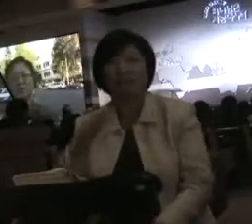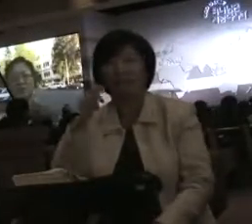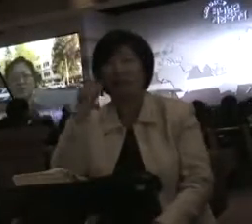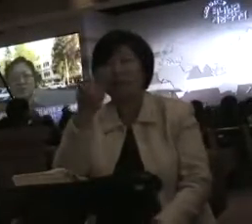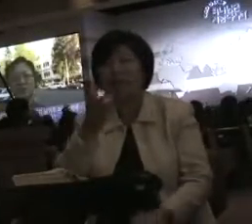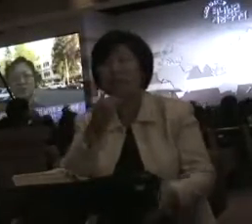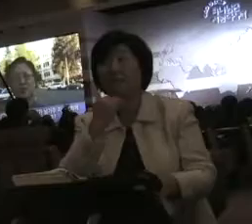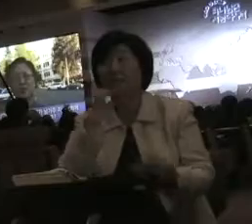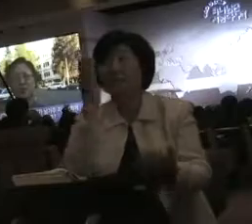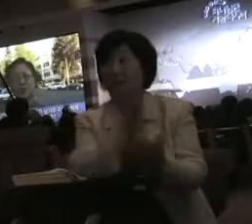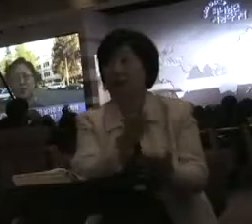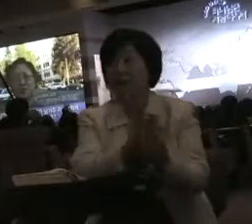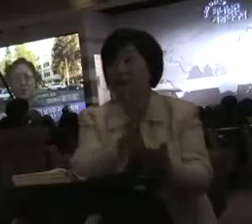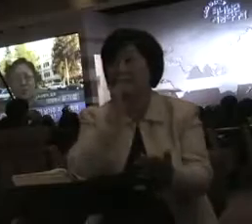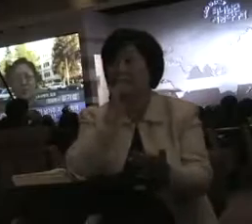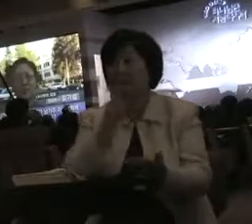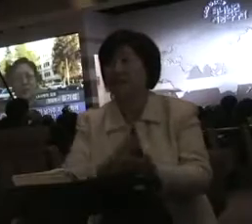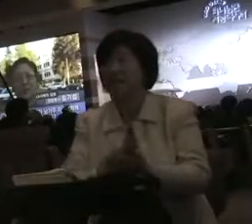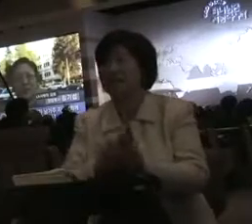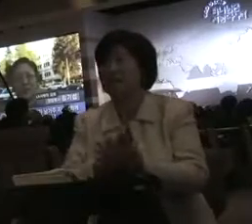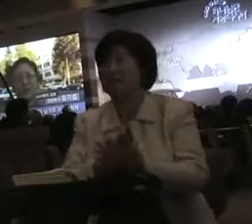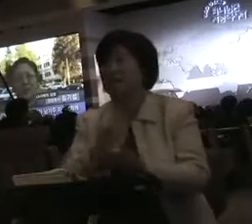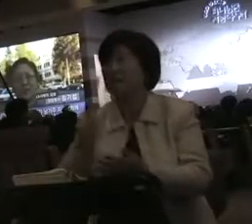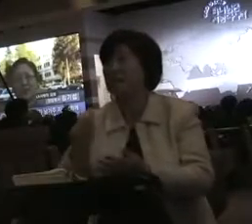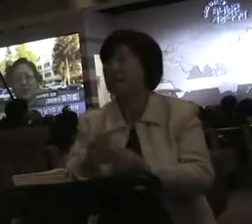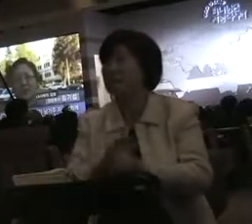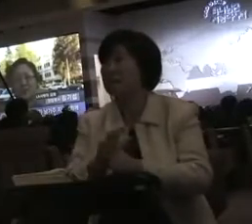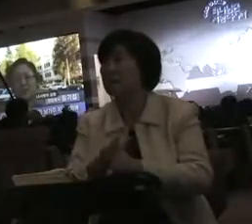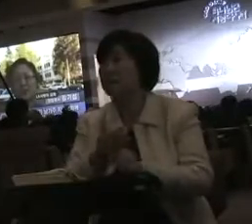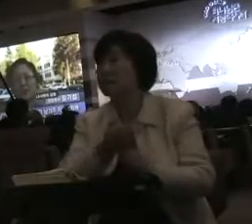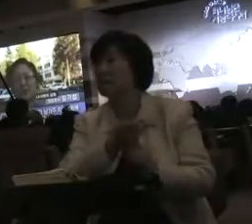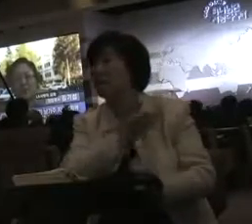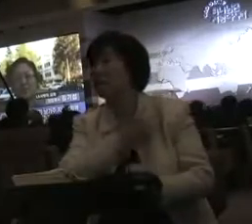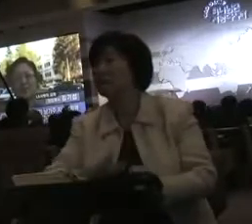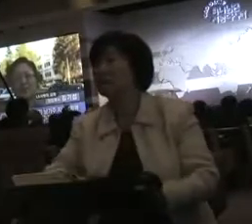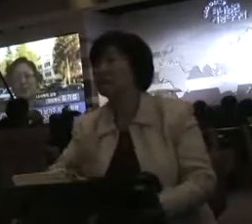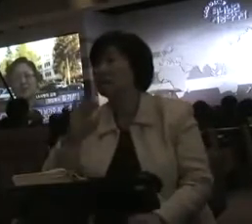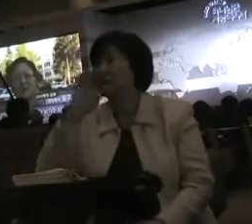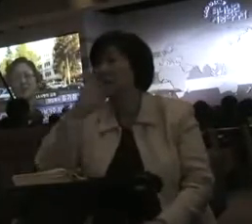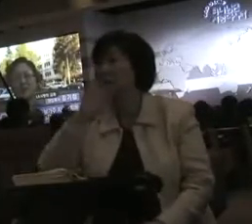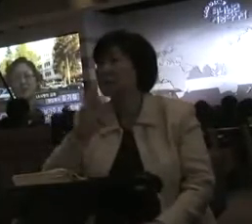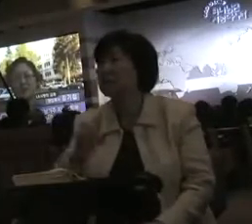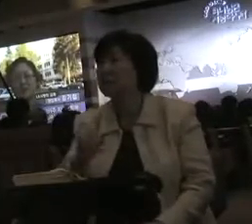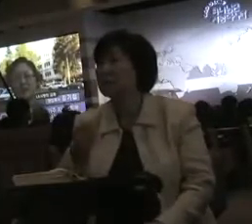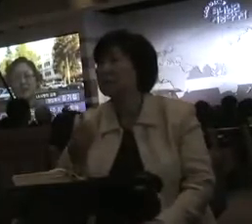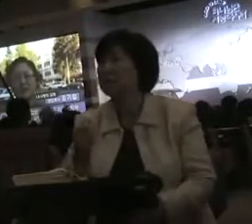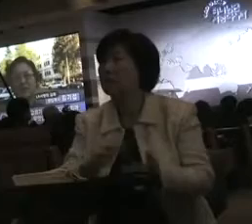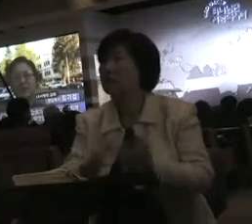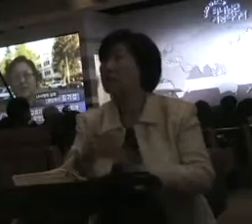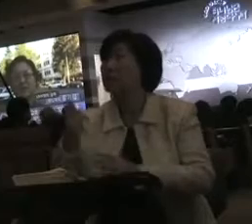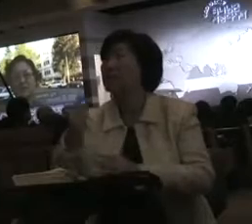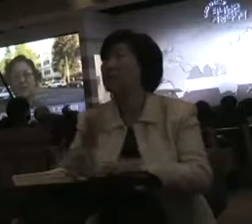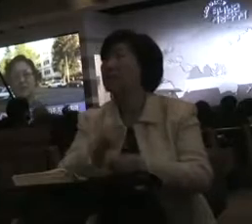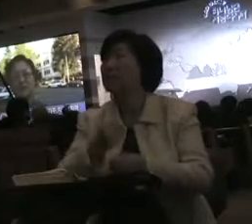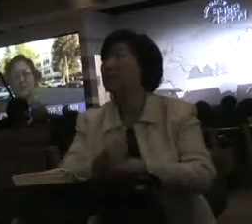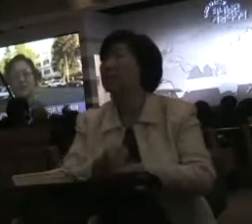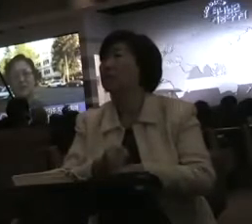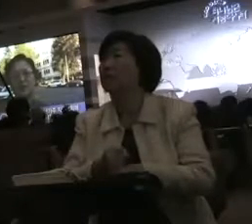사랑의 교회가 지난 19년 동안 추구해온 제자훈련 사역과 작은 예수 만드는 이